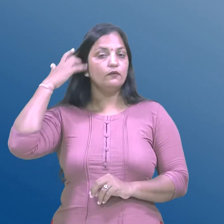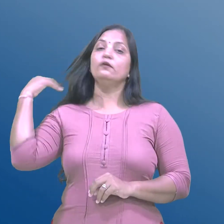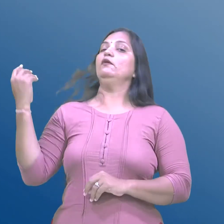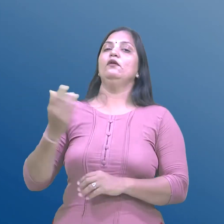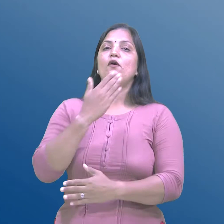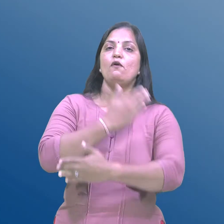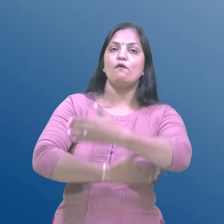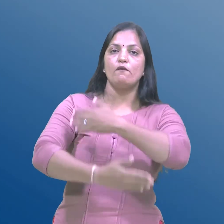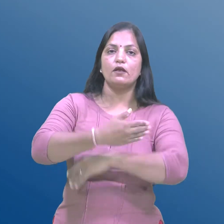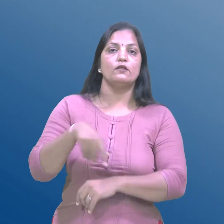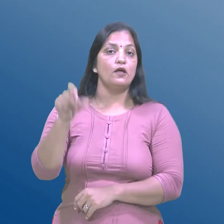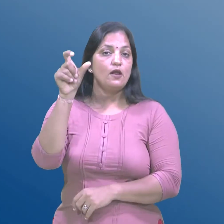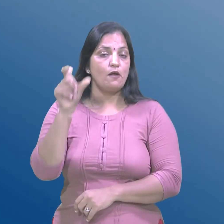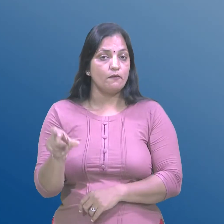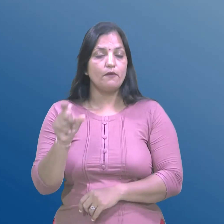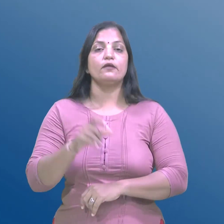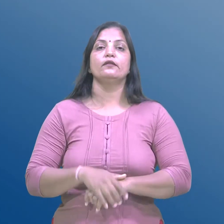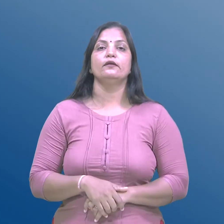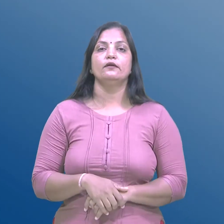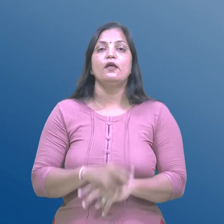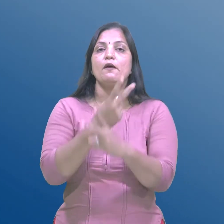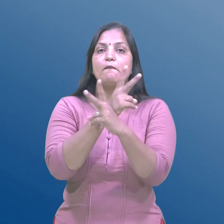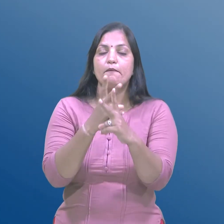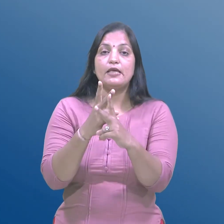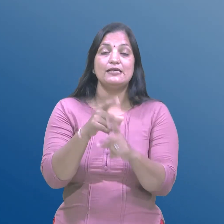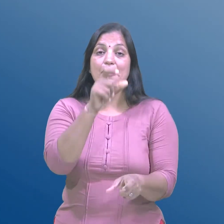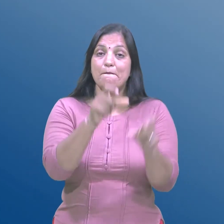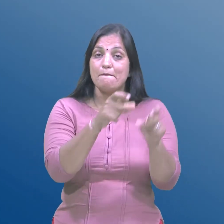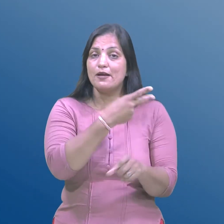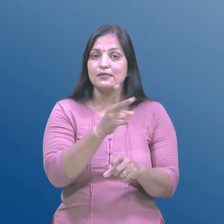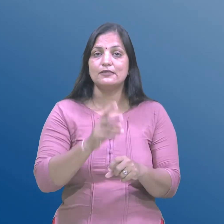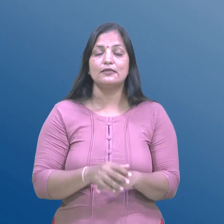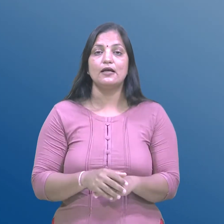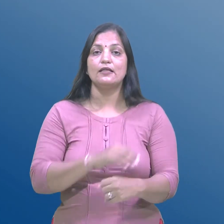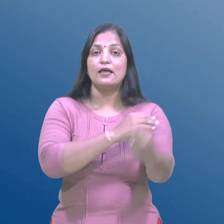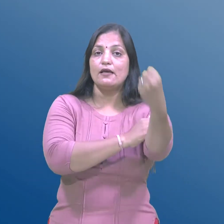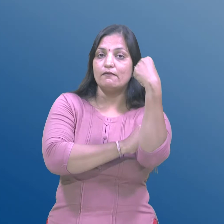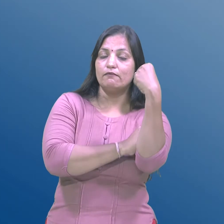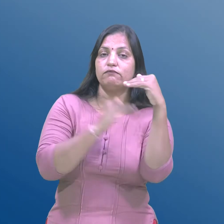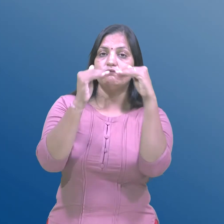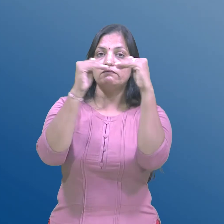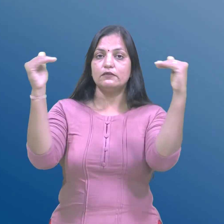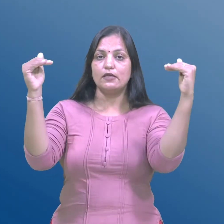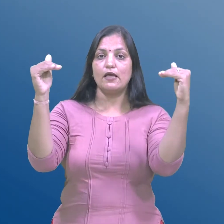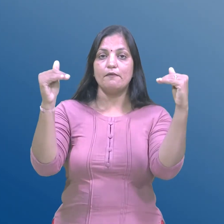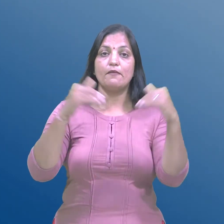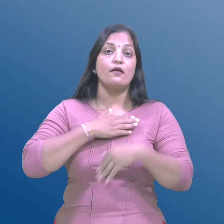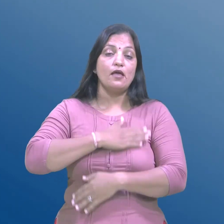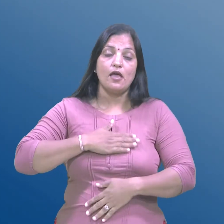વિકલાંગતા ધરાવતી વ્યક્તિ અન્યોની સાથે અધિકારોને સમાન રીતે ભોગવી કે વાપરી